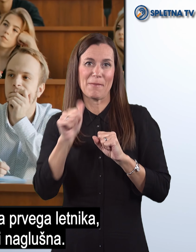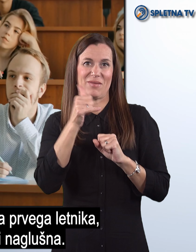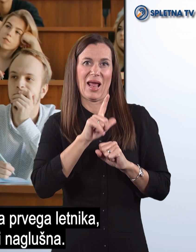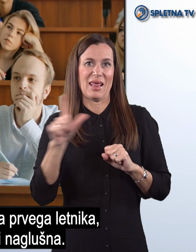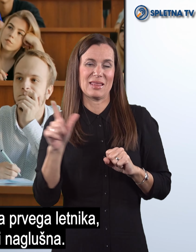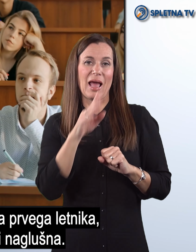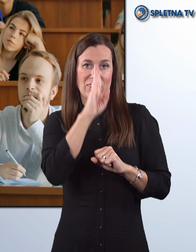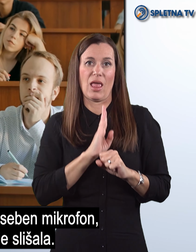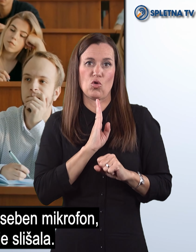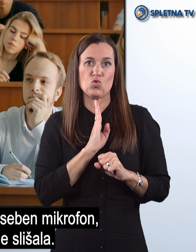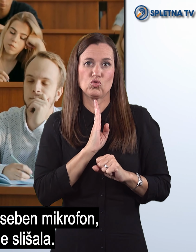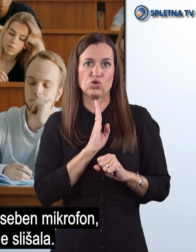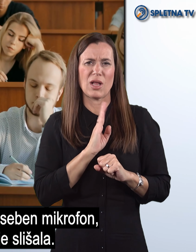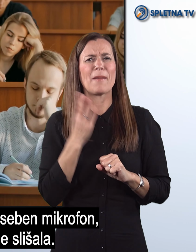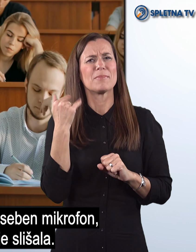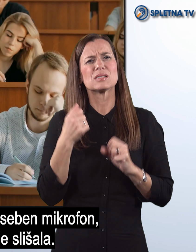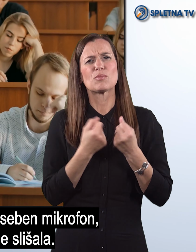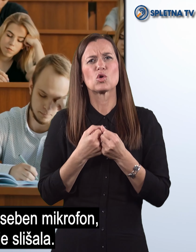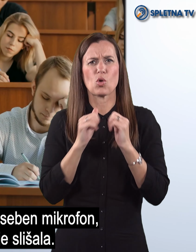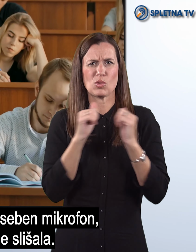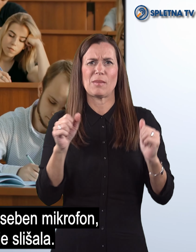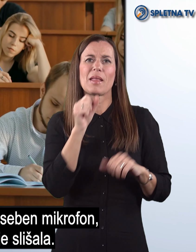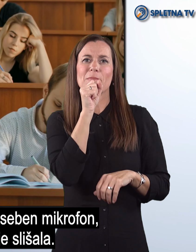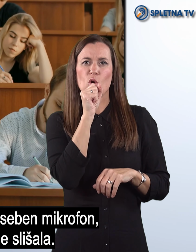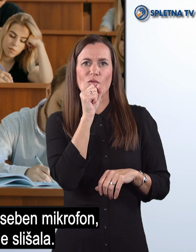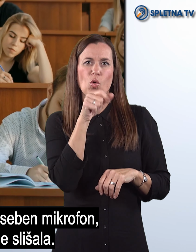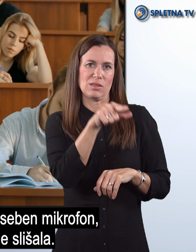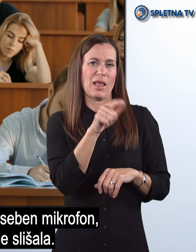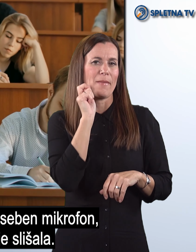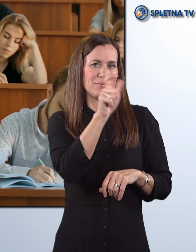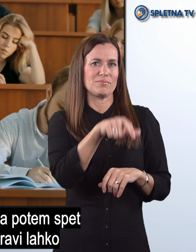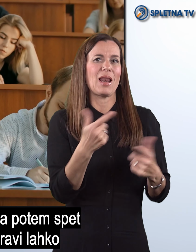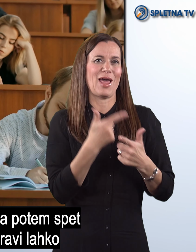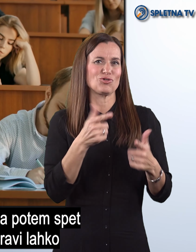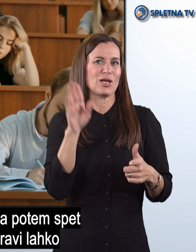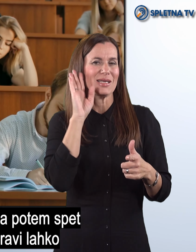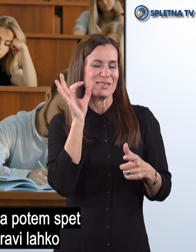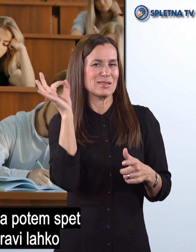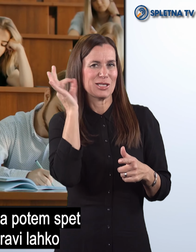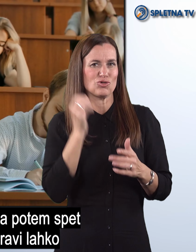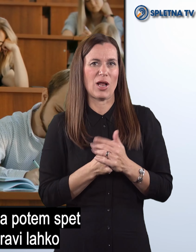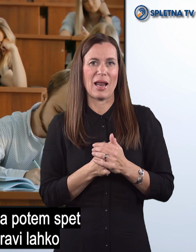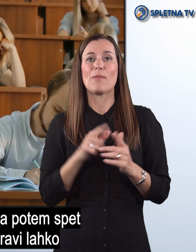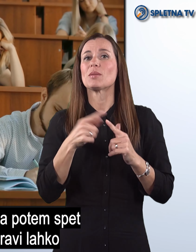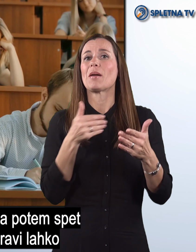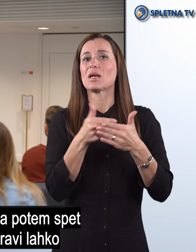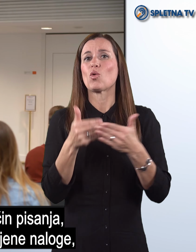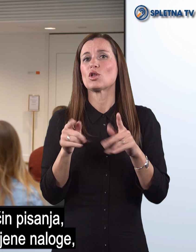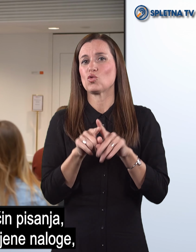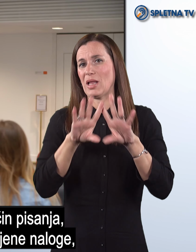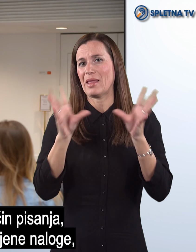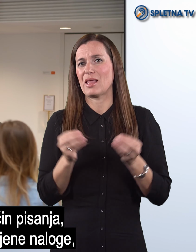tudi naglušna. Takrat sem nosil poseben mikrofon, da me lažje slišim. Prilagoditve so pa spet generalne, se pravi